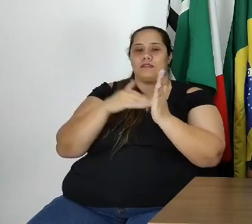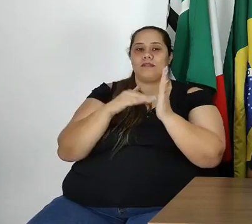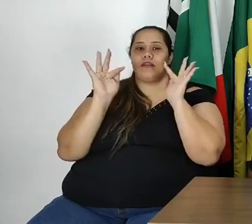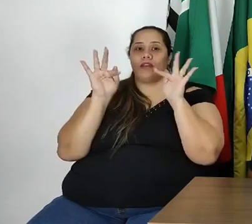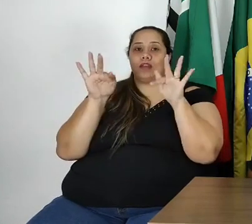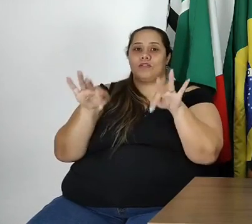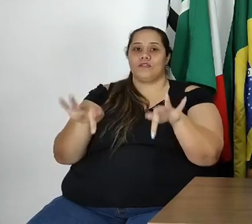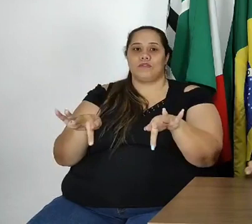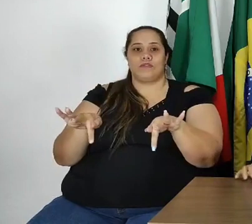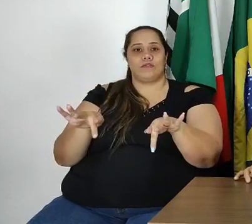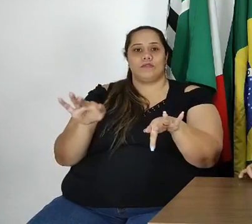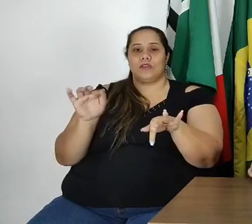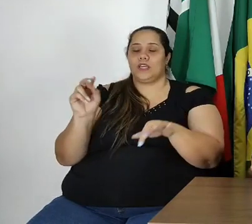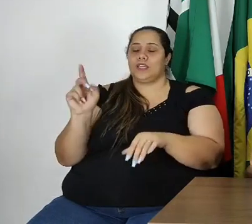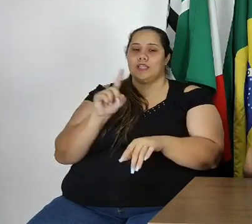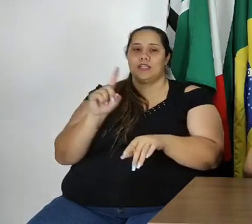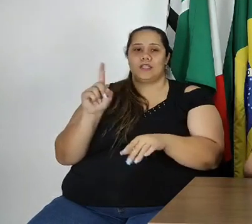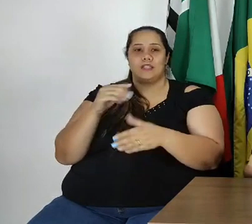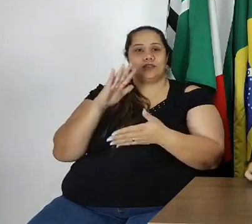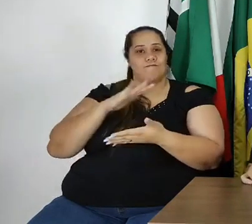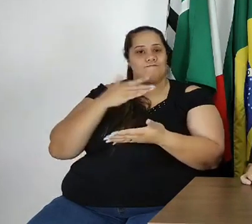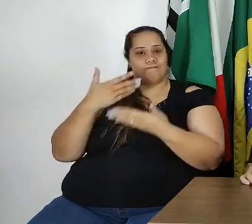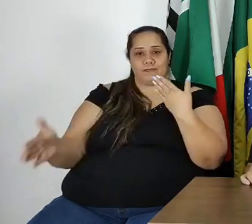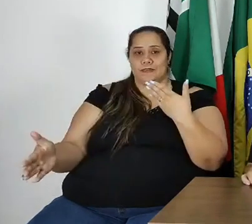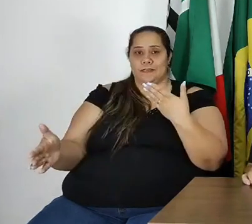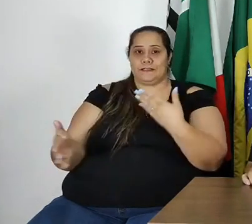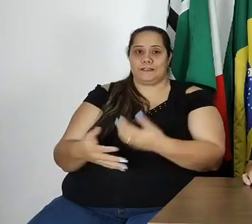não se desviará dele.